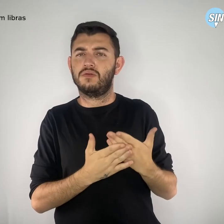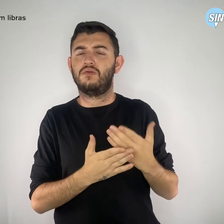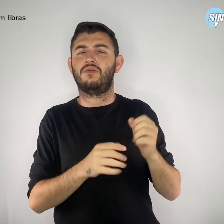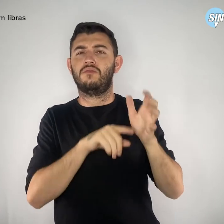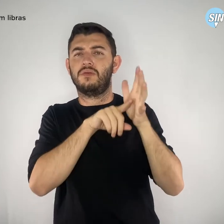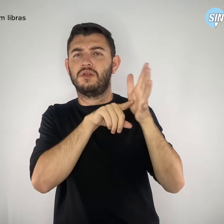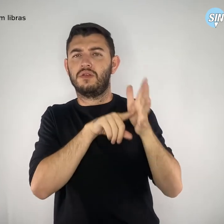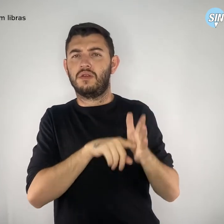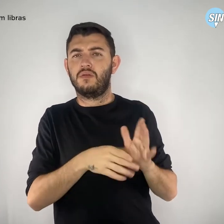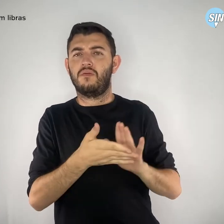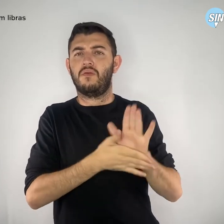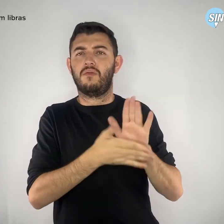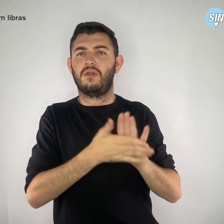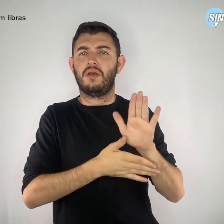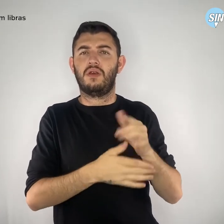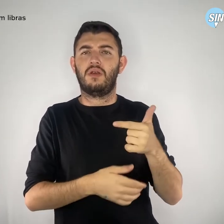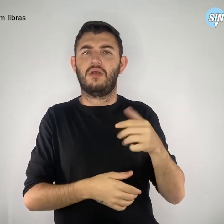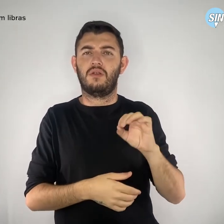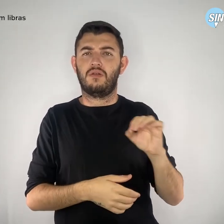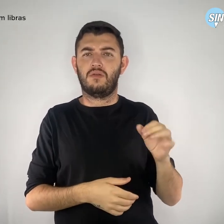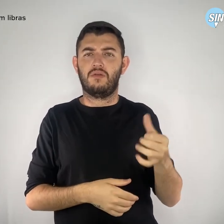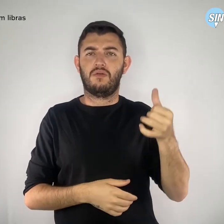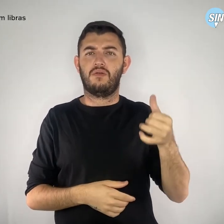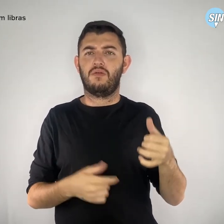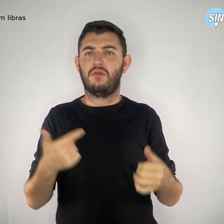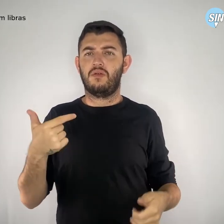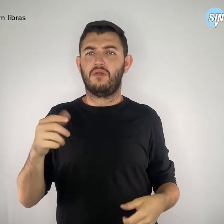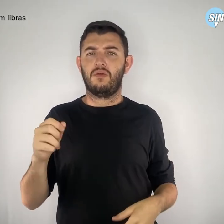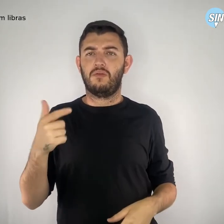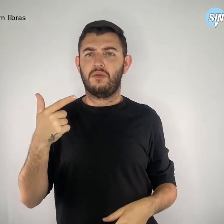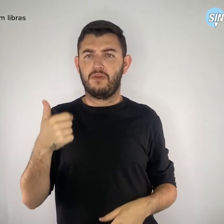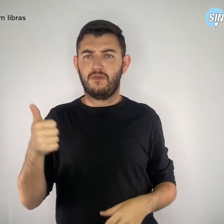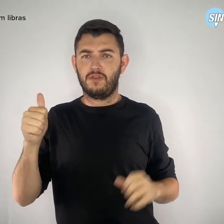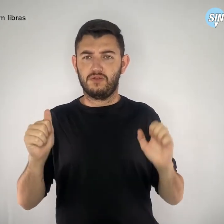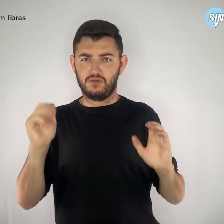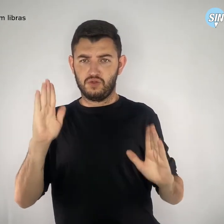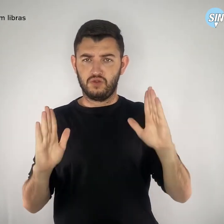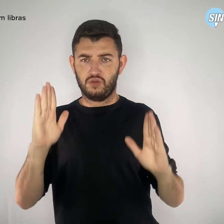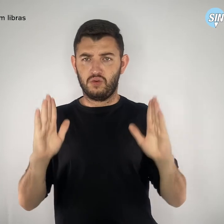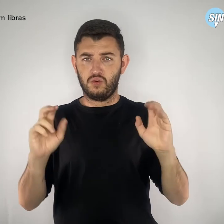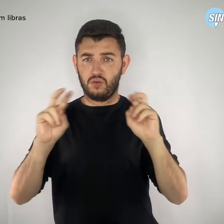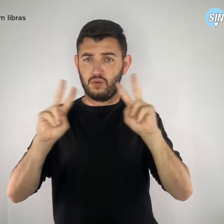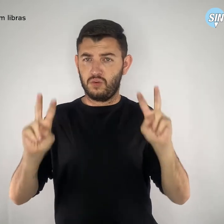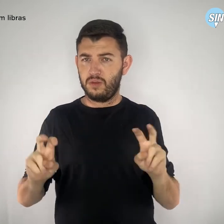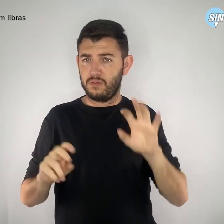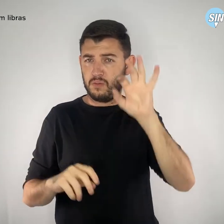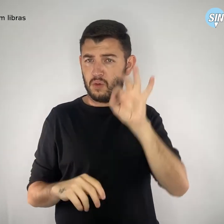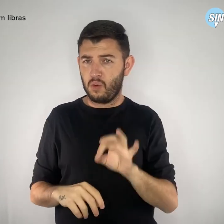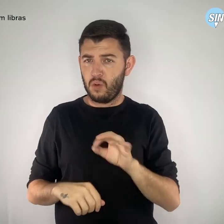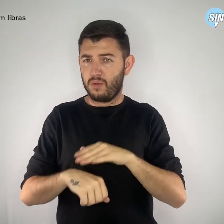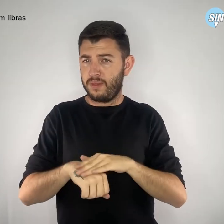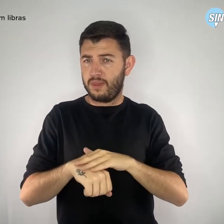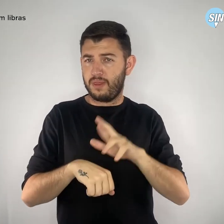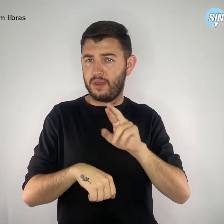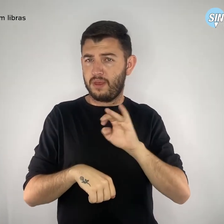entre 2006 e 2021. Sobre as cotas raciais, 53%